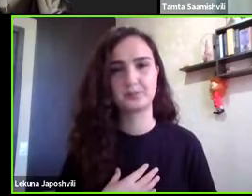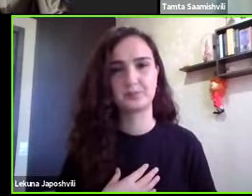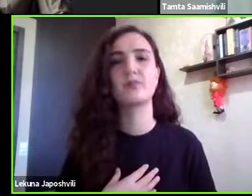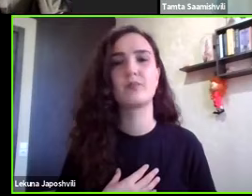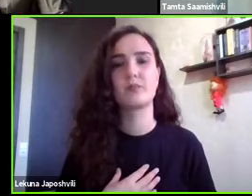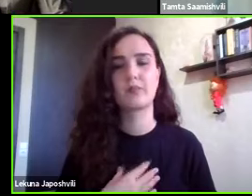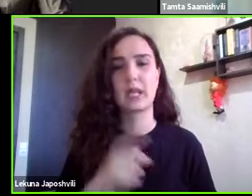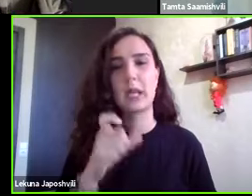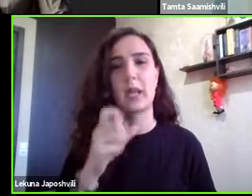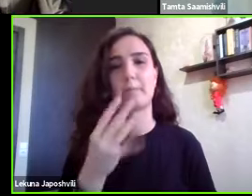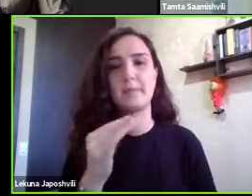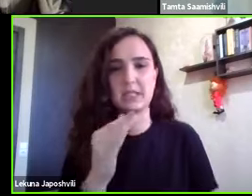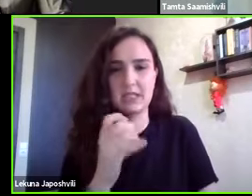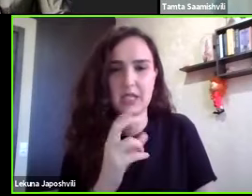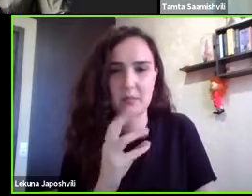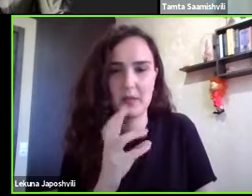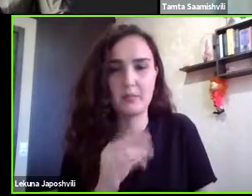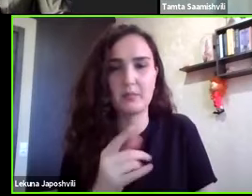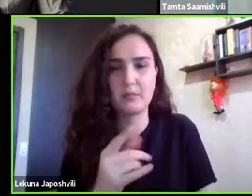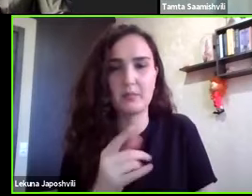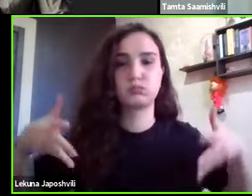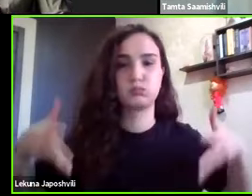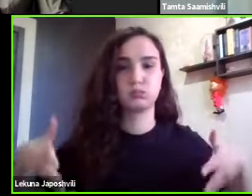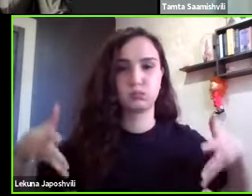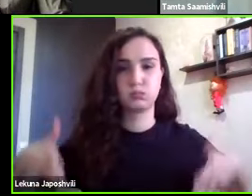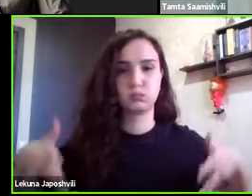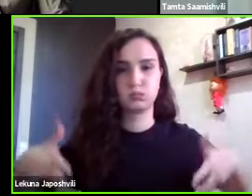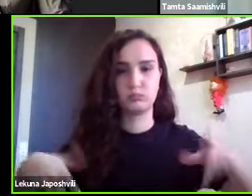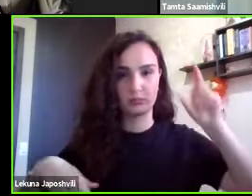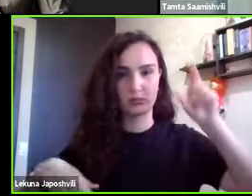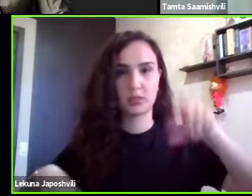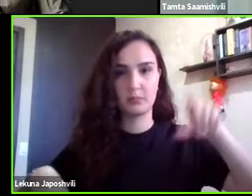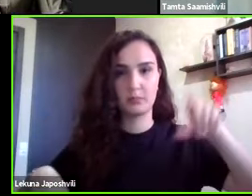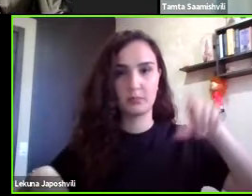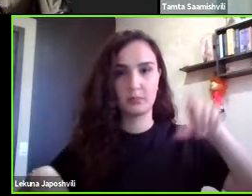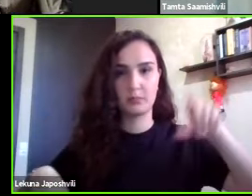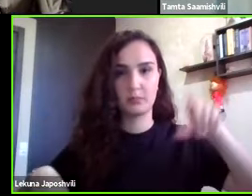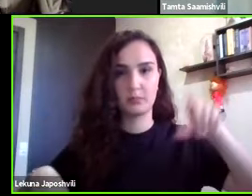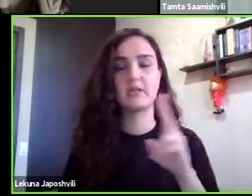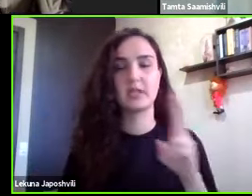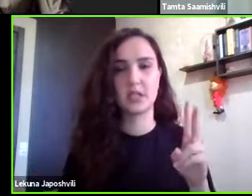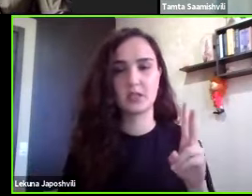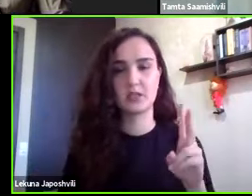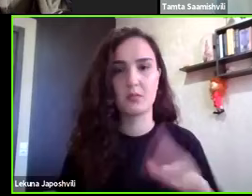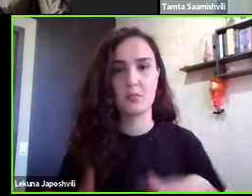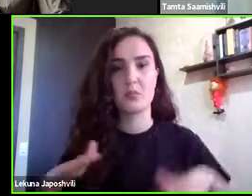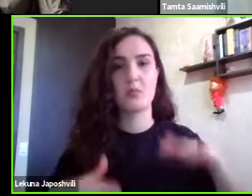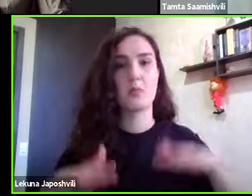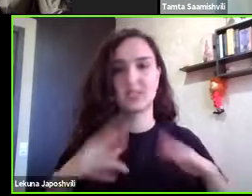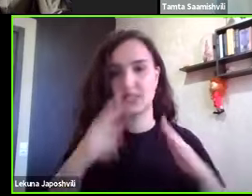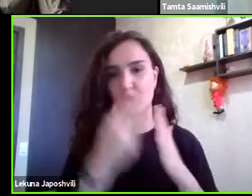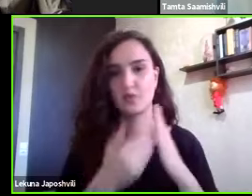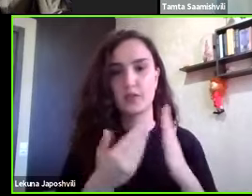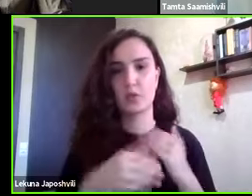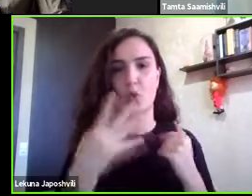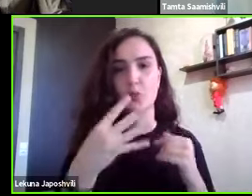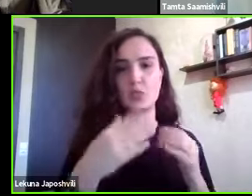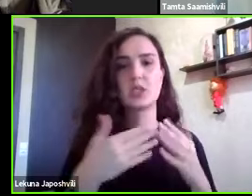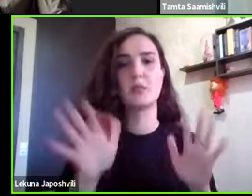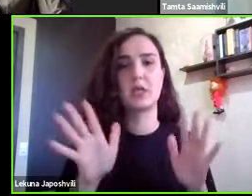ბრონქოექტაზები, ემფიზემები, სიმსუქნის მქონე ადამიანებში, რომელსაც თქვათ, მასის ინდექსი 40 და მეტი აქვს,